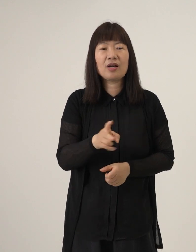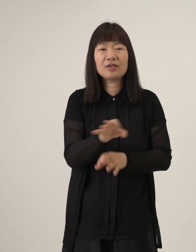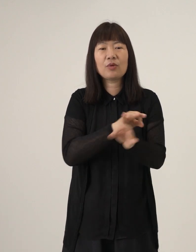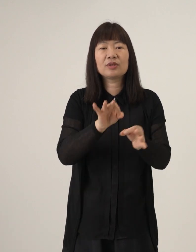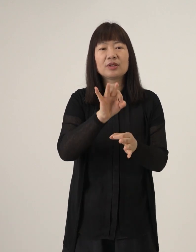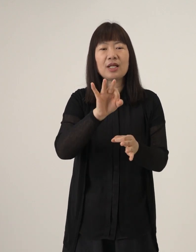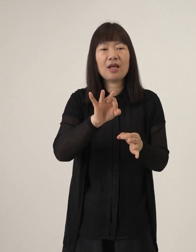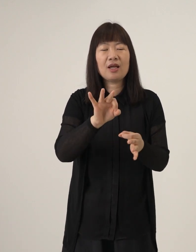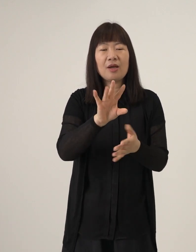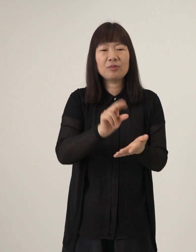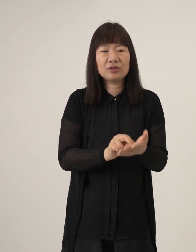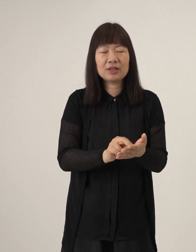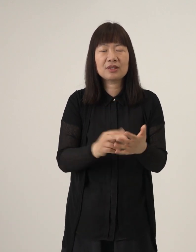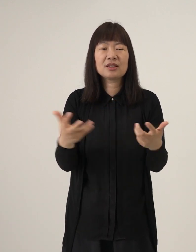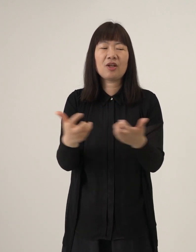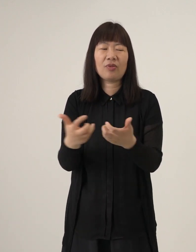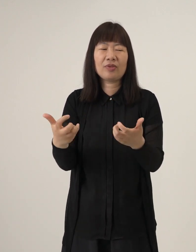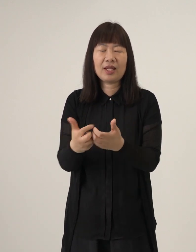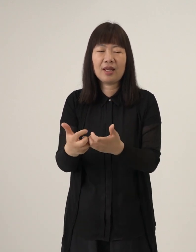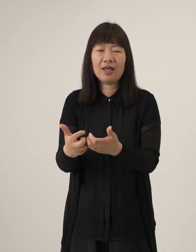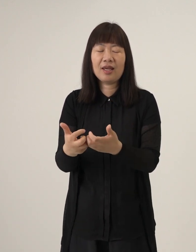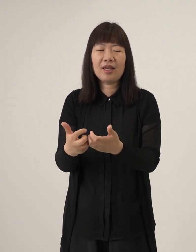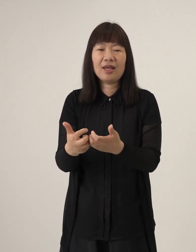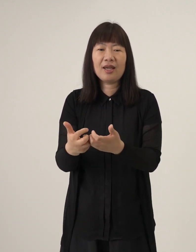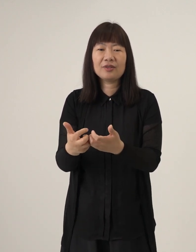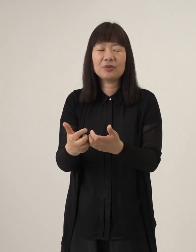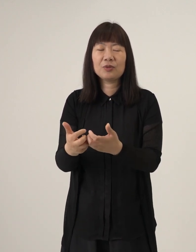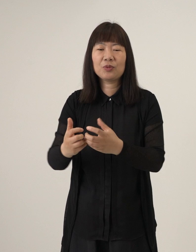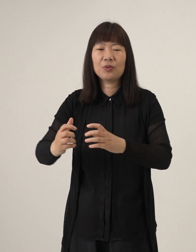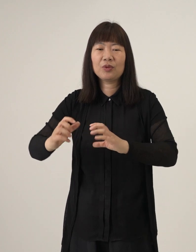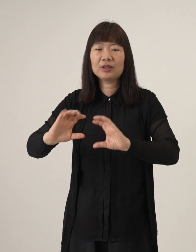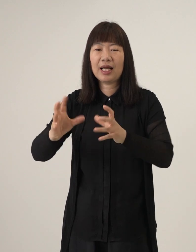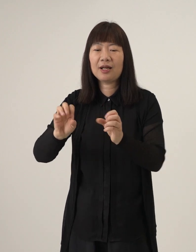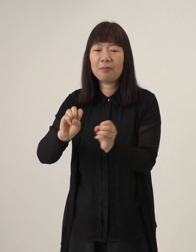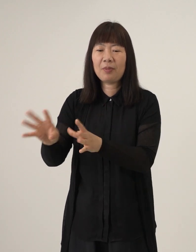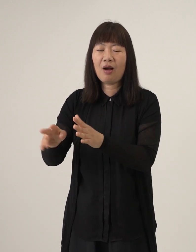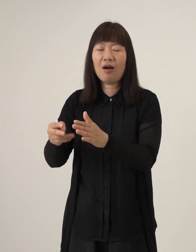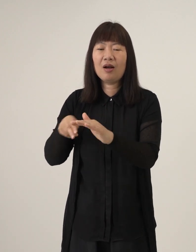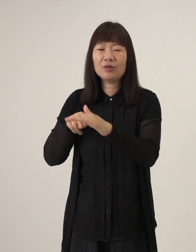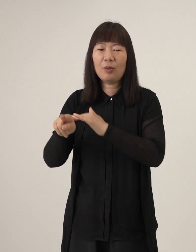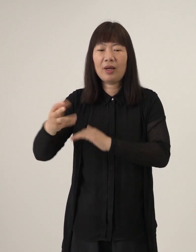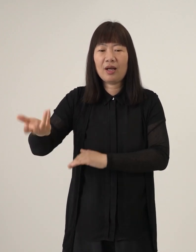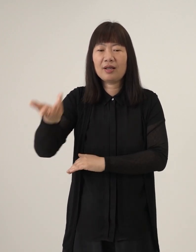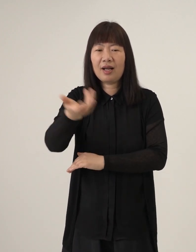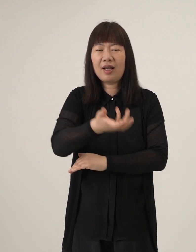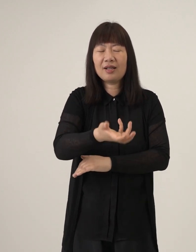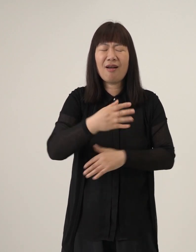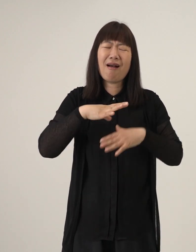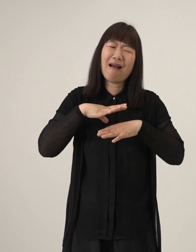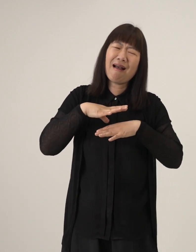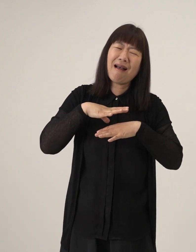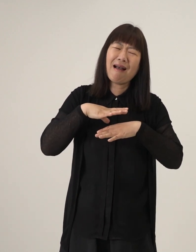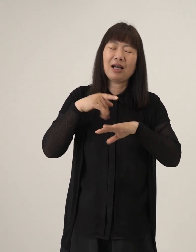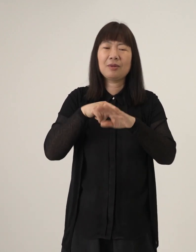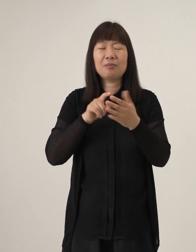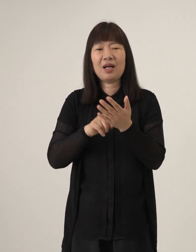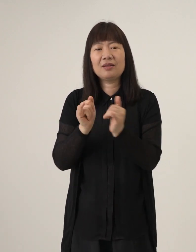경제난, 전쟁, 난민, 공포의 심령들,